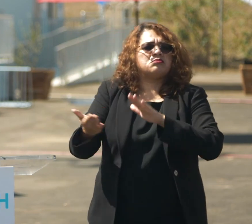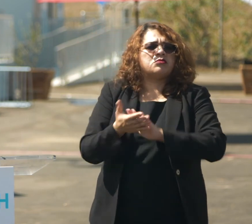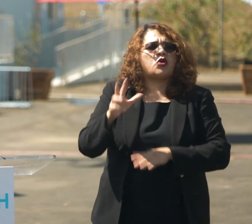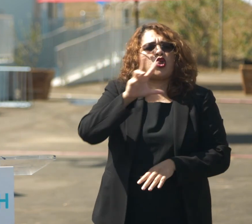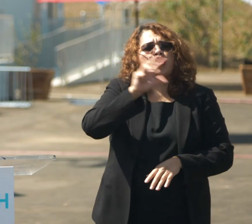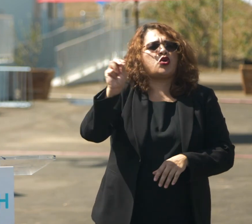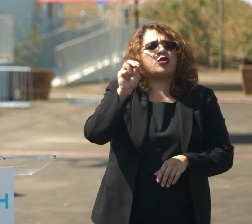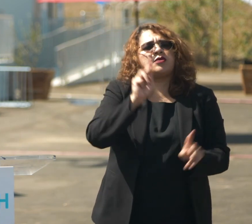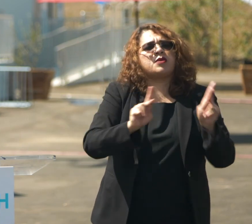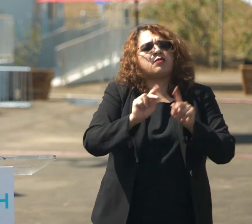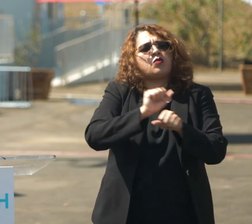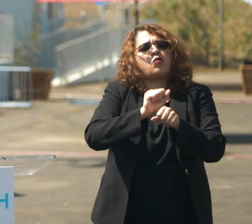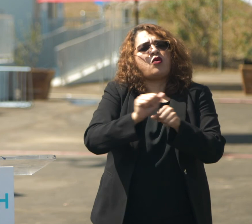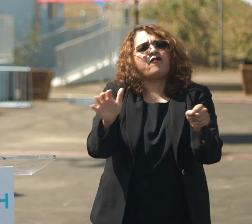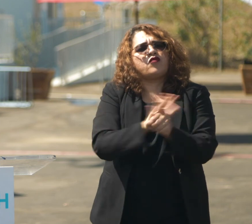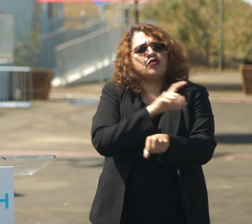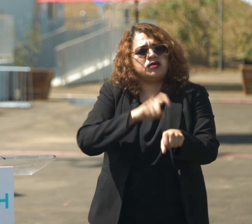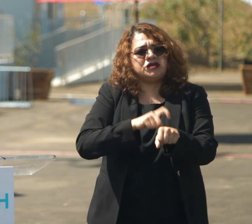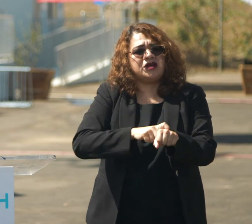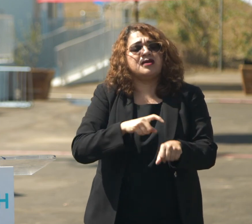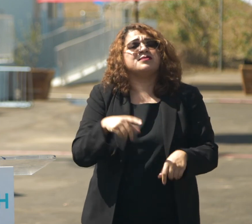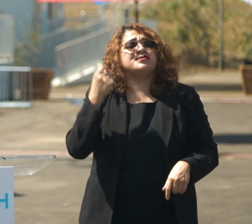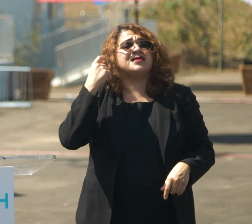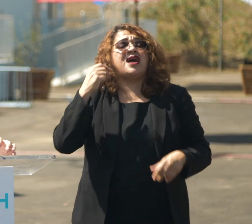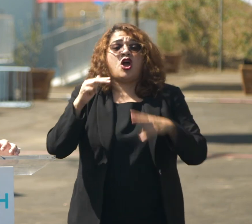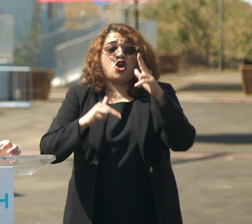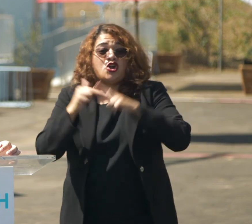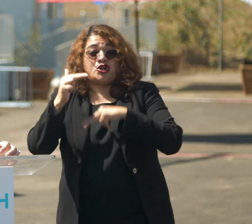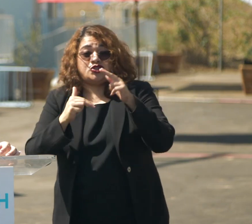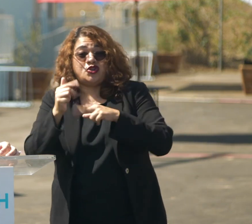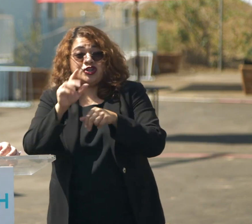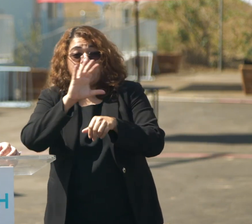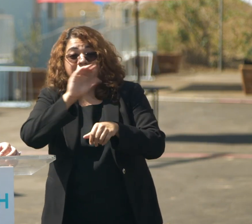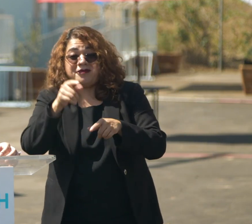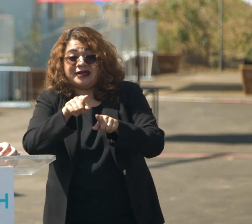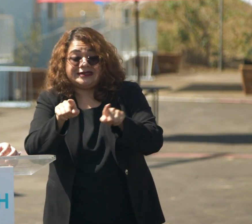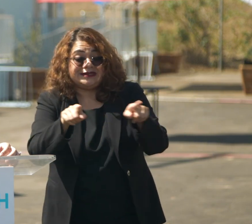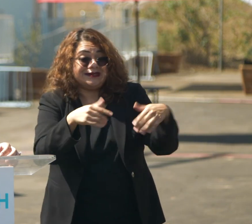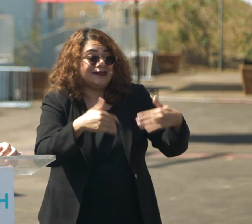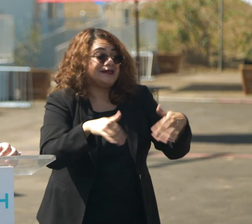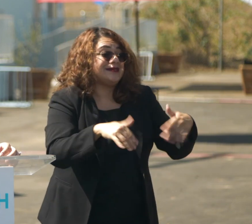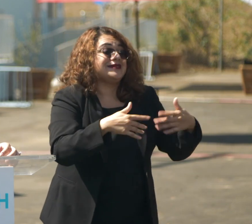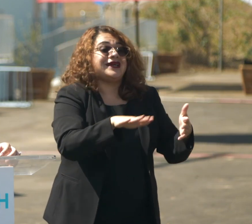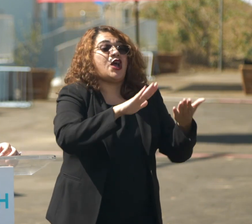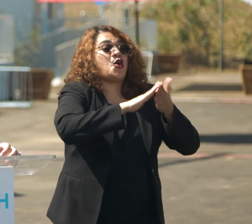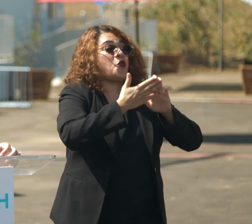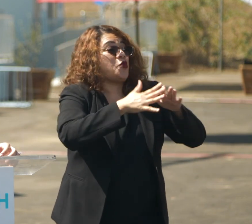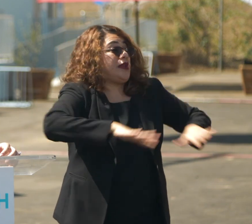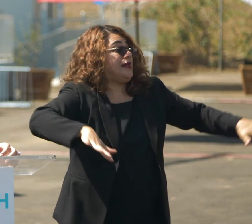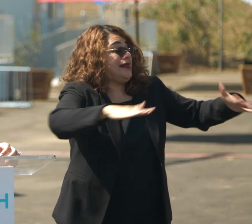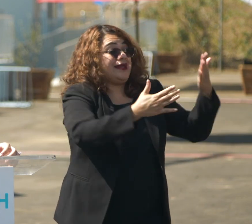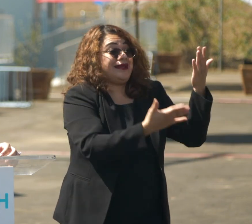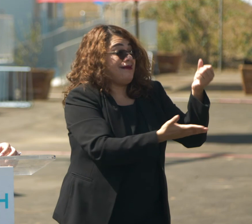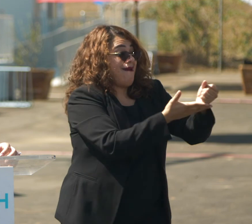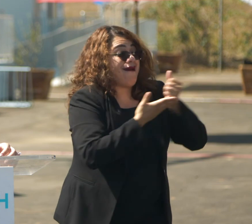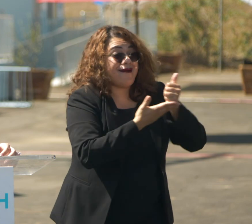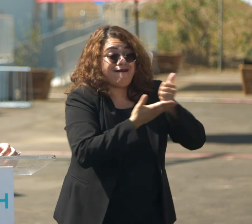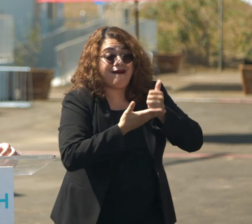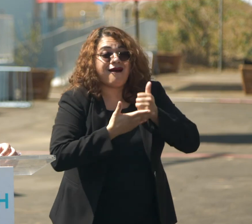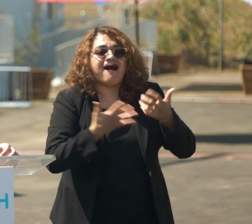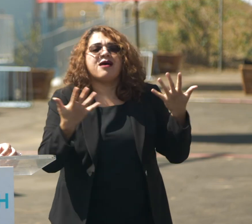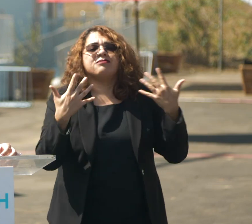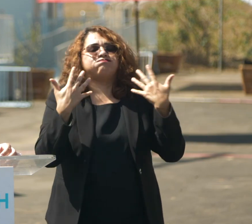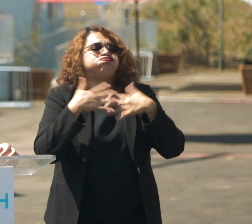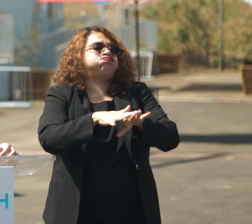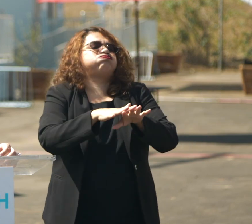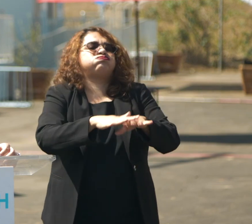El fortalecimiento de las familias y la construcción de comunidades. El centro contará con un total de 30 empleados